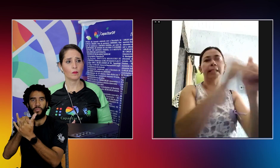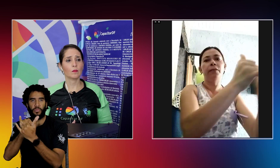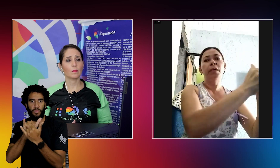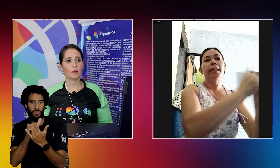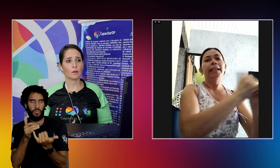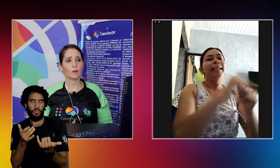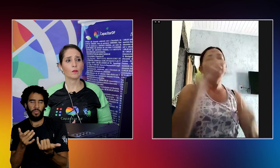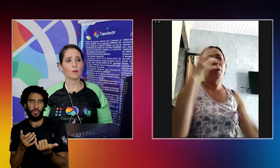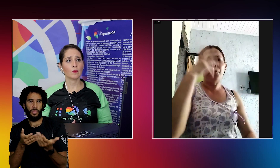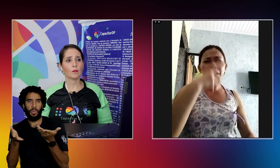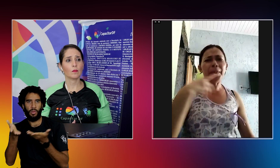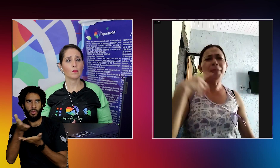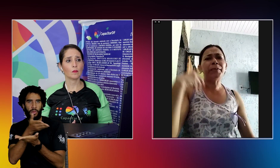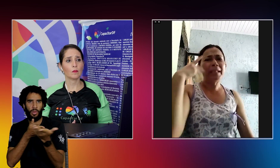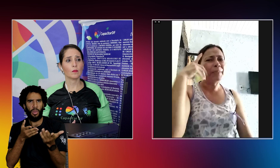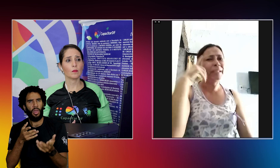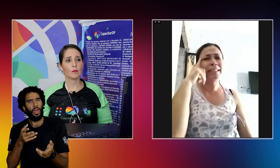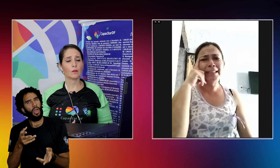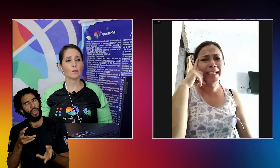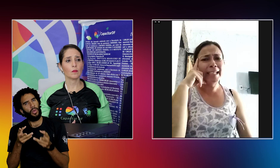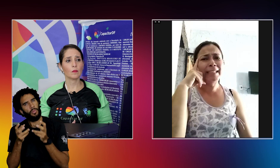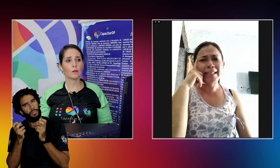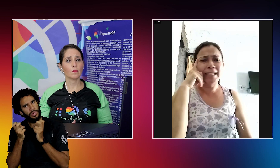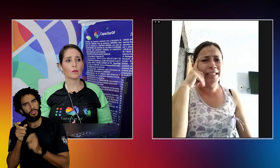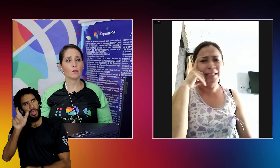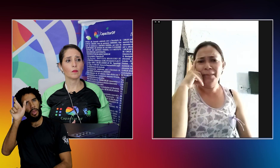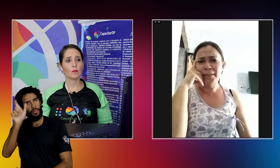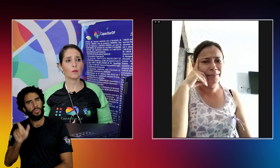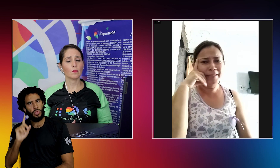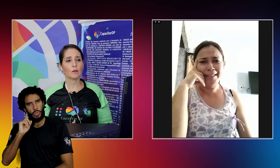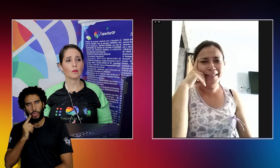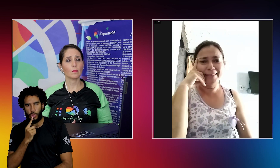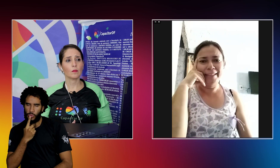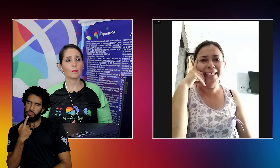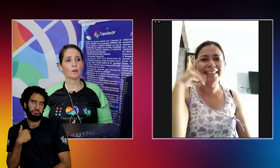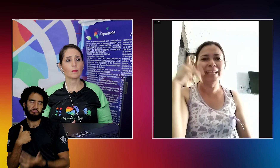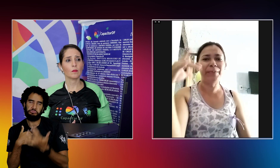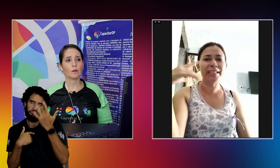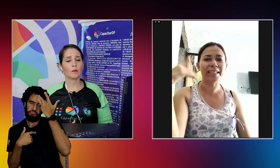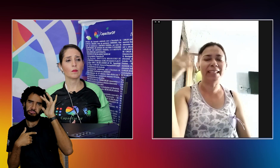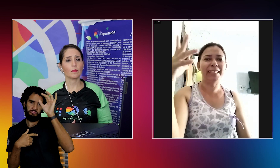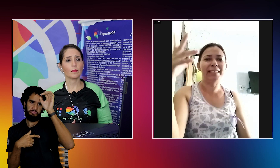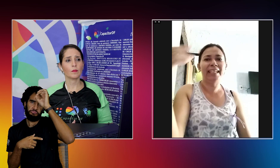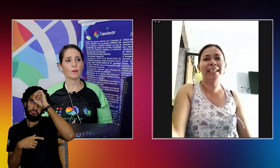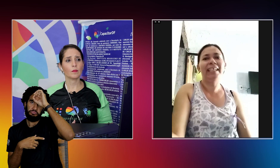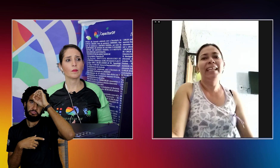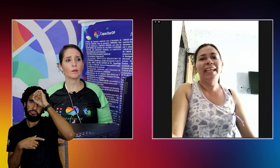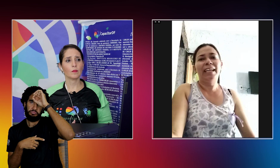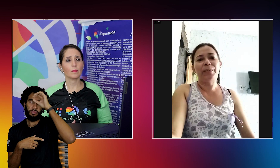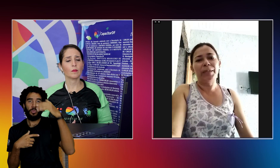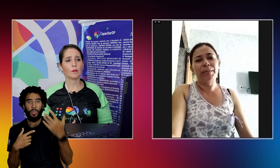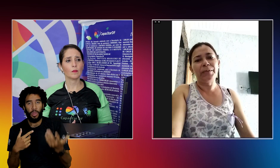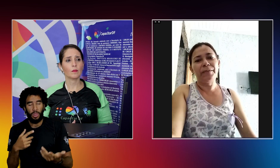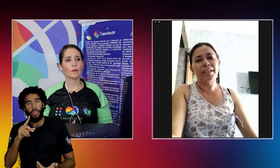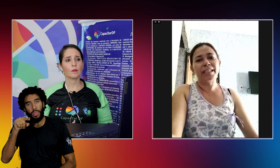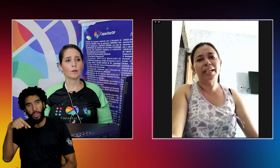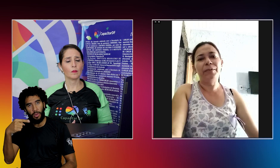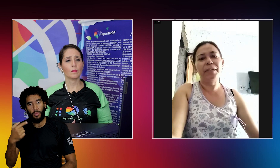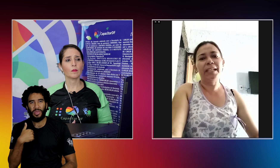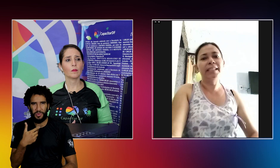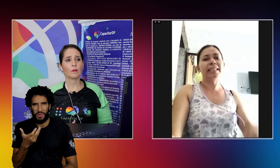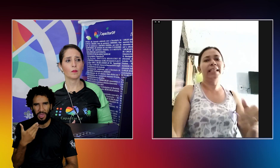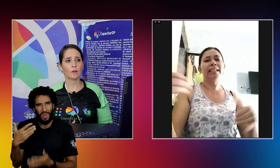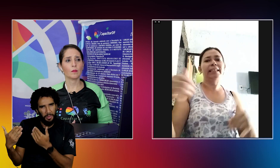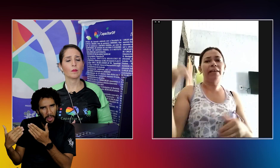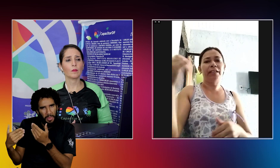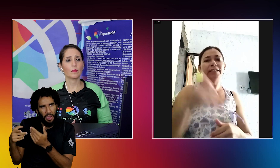sinalização, e eu vi pelo semblante dele que ele não estava entendendo. Depois até era para mim conversar com ele,